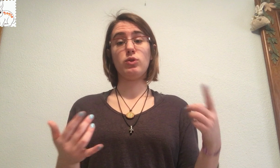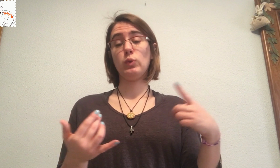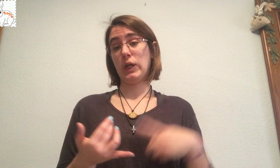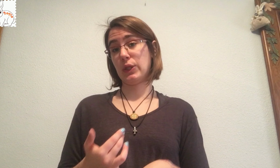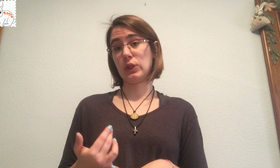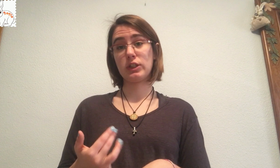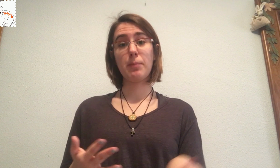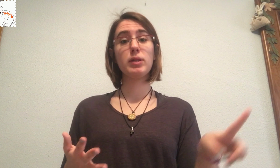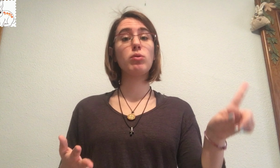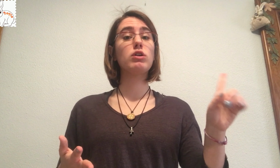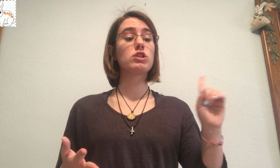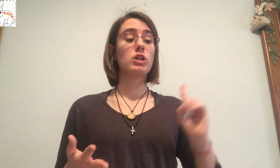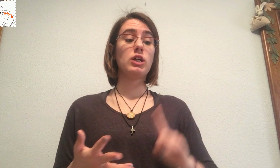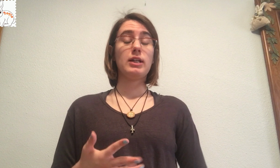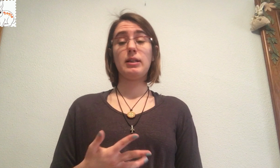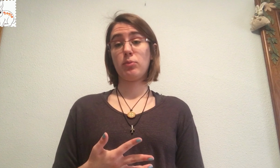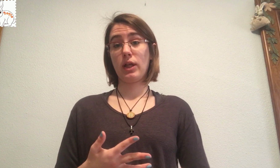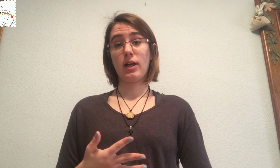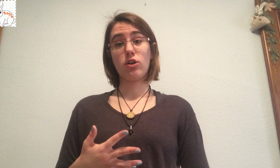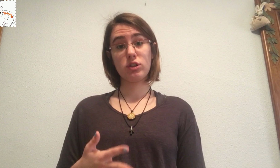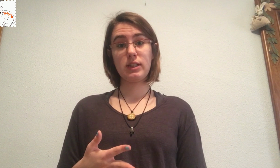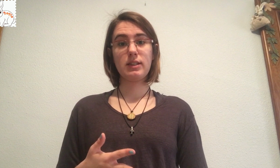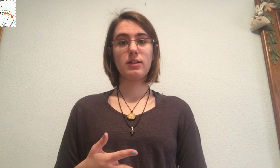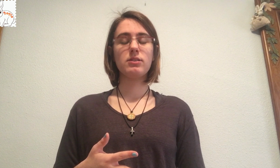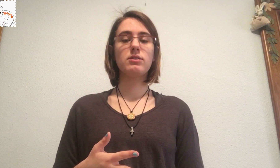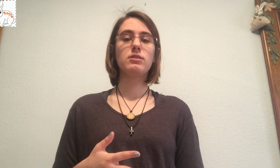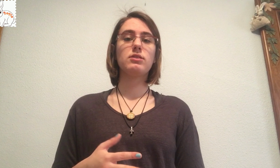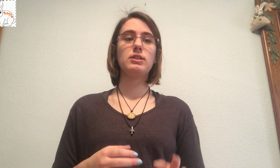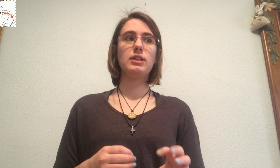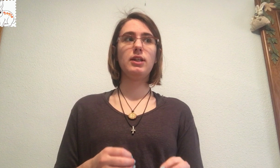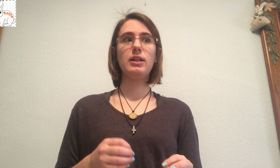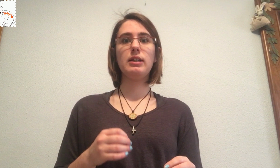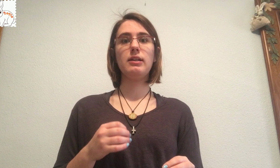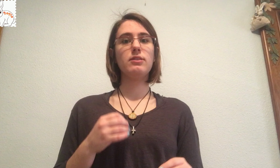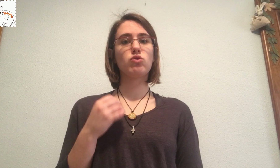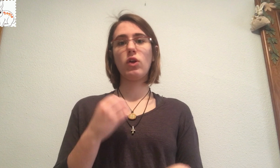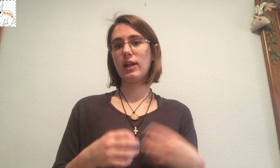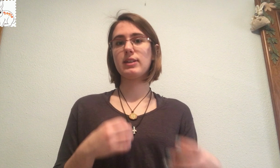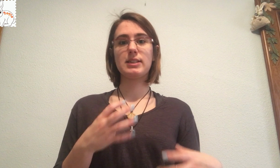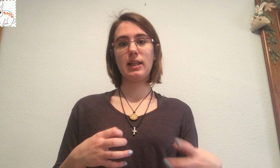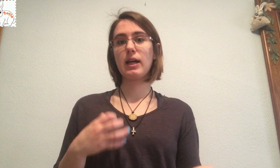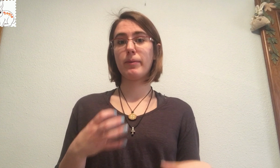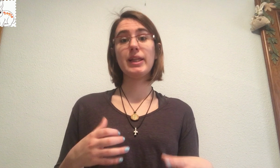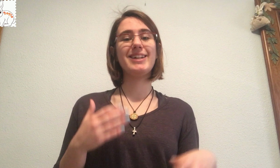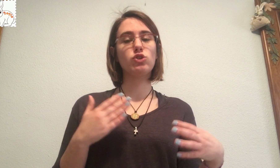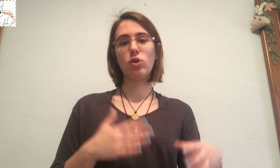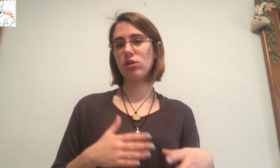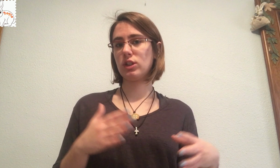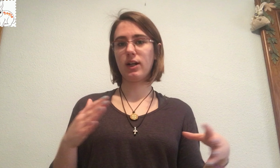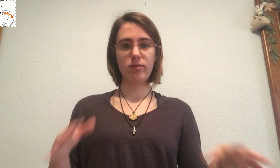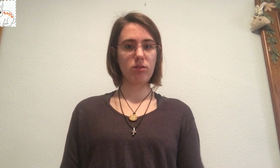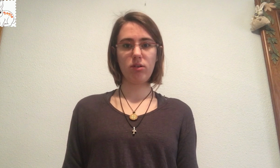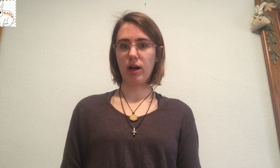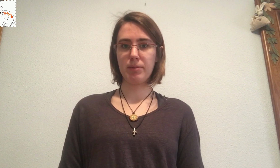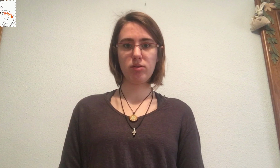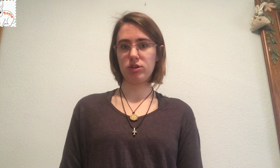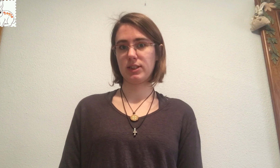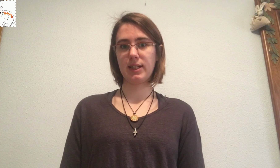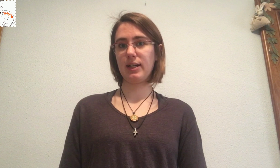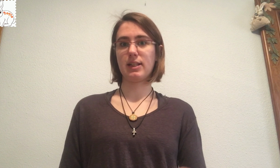Duración de los capítulos Temporada Cortita Y Toda la intensidad Que mete En todos Y cada uno De los capítulos Es que Hasta